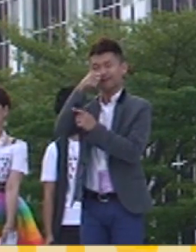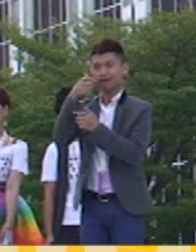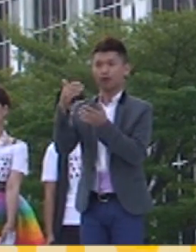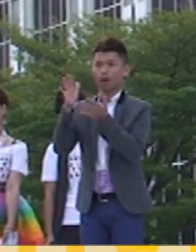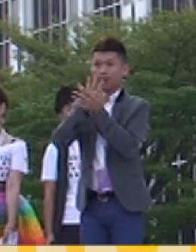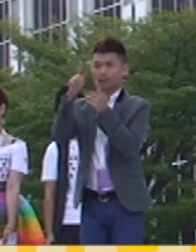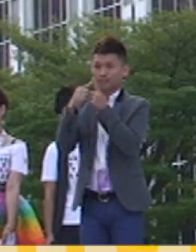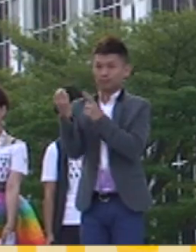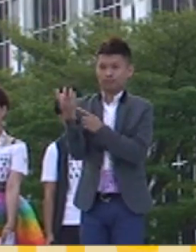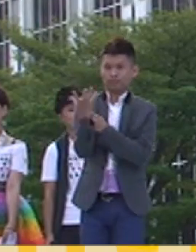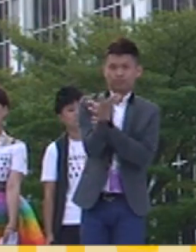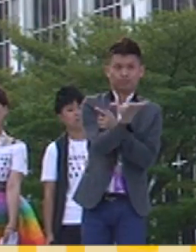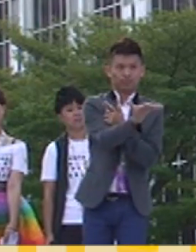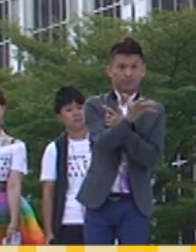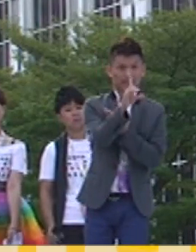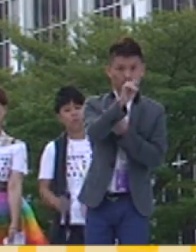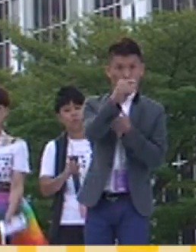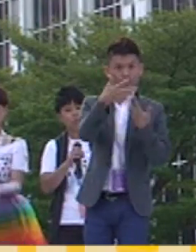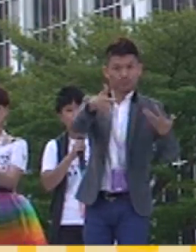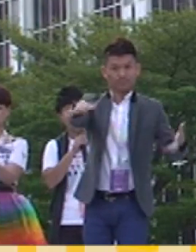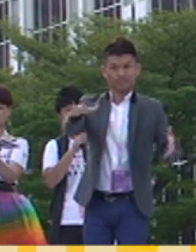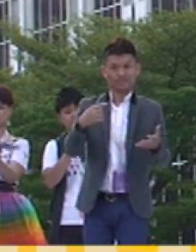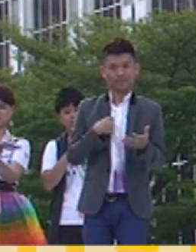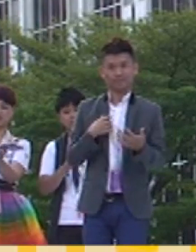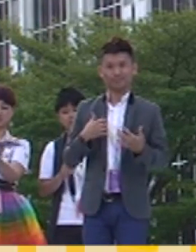有10000名的人加入参与。